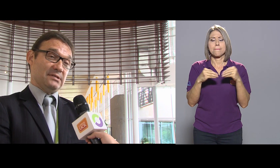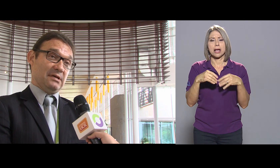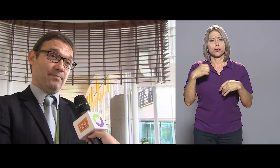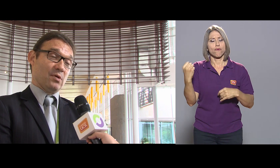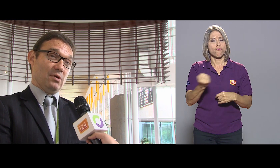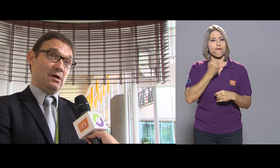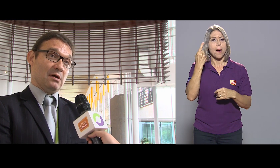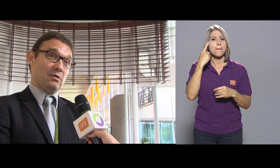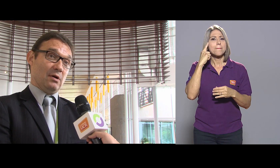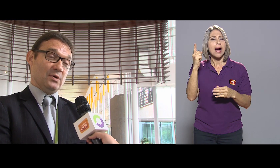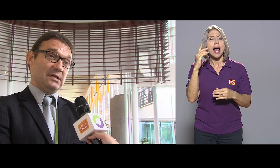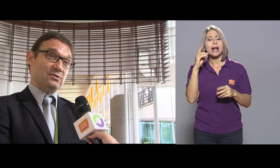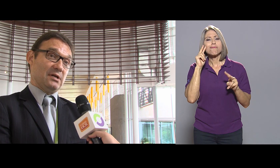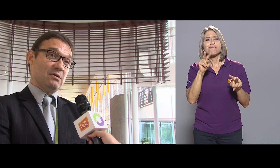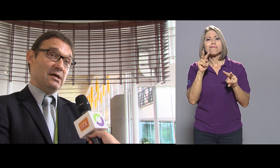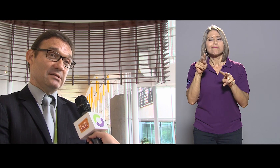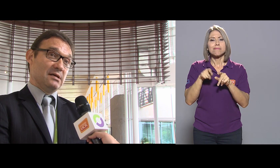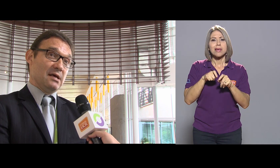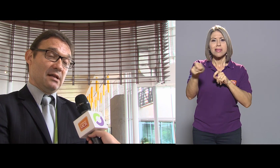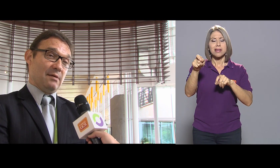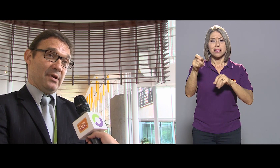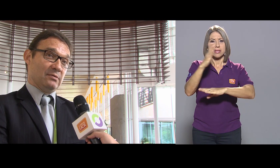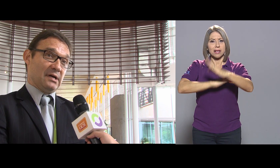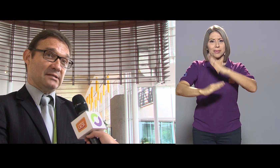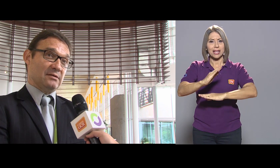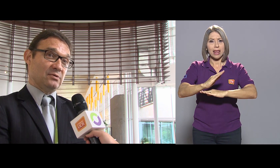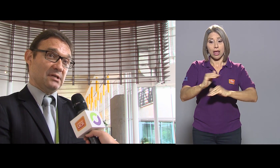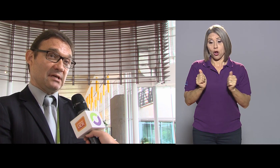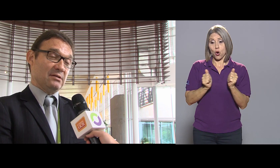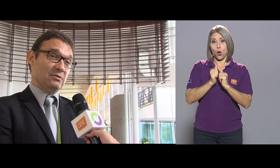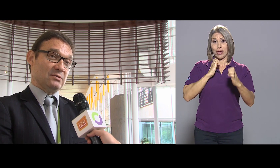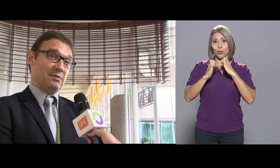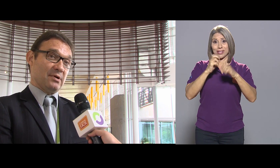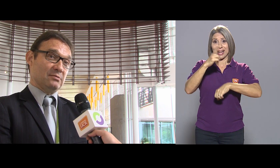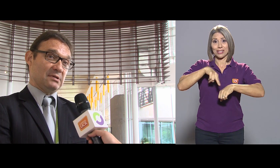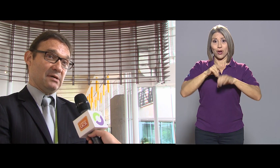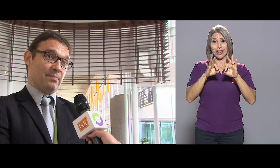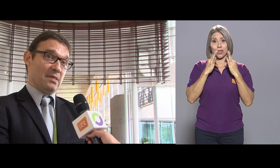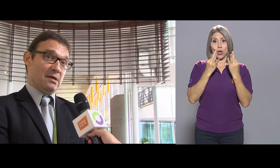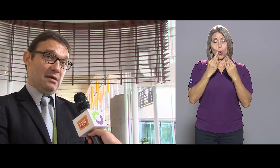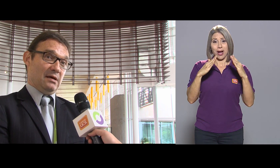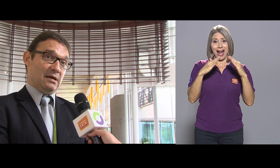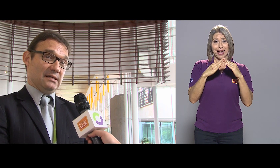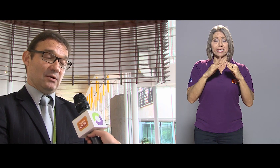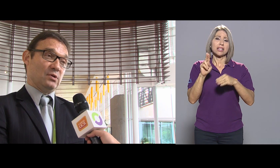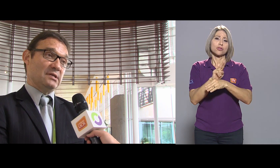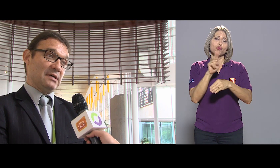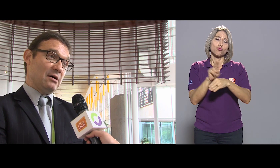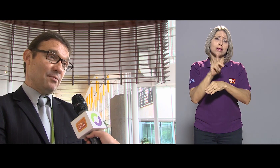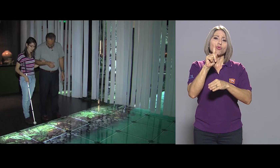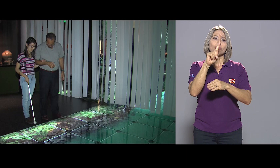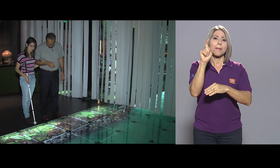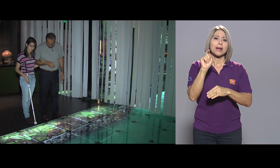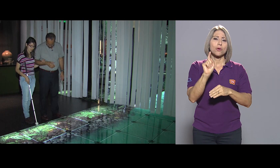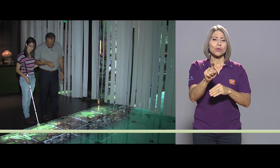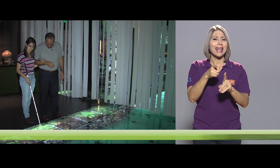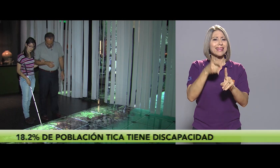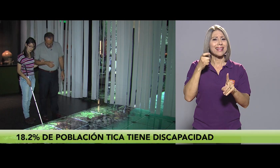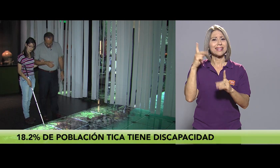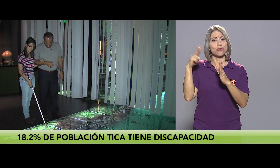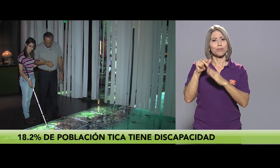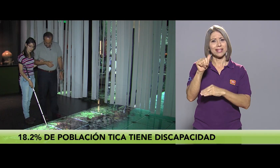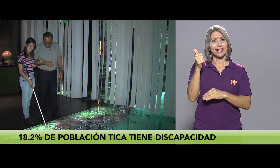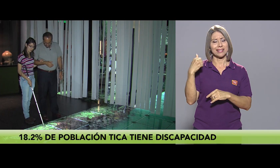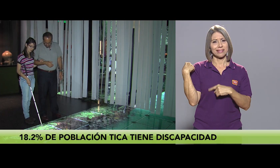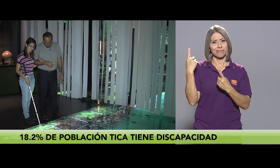medir discapacidad. Con la encuesta nacional de hogares, la pregunta que se está utilizando es una pregunta que se ha utilizado a partir del